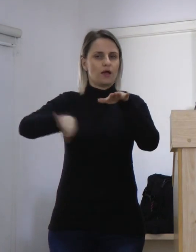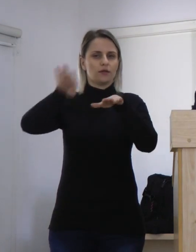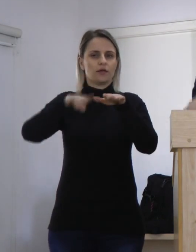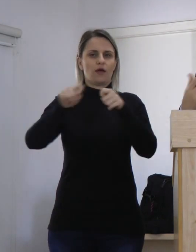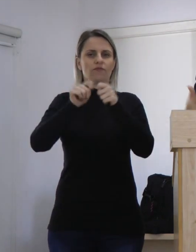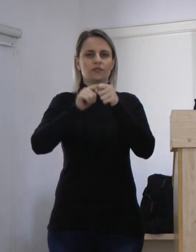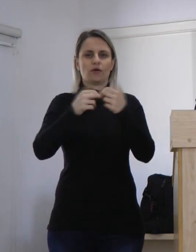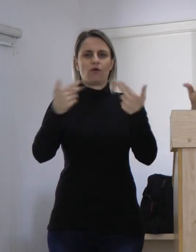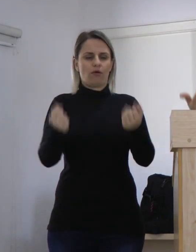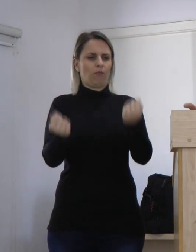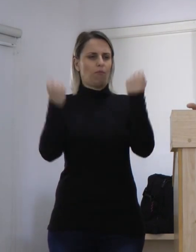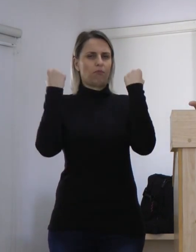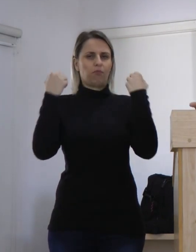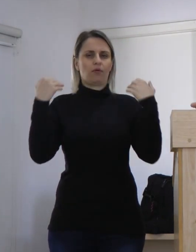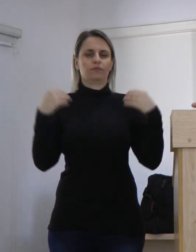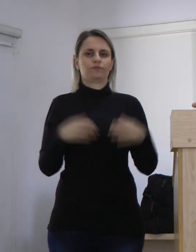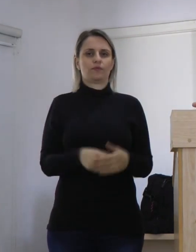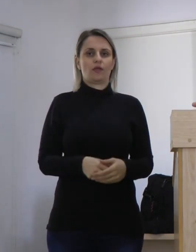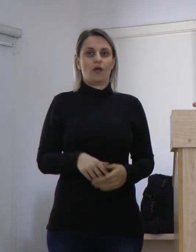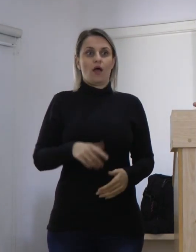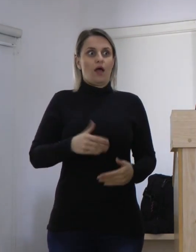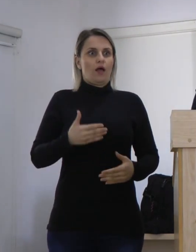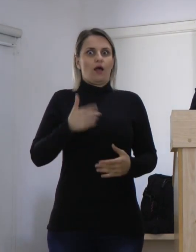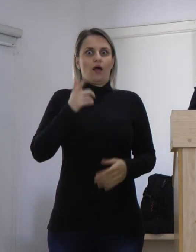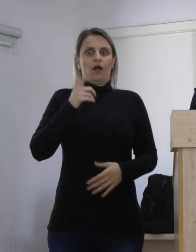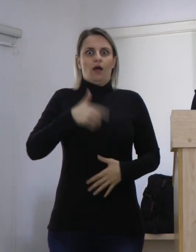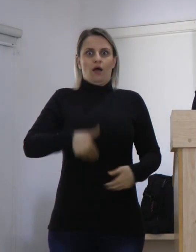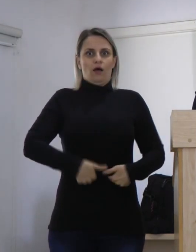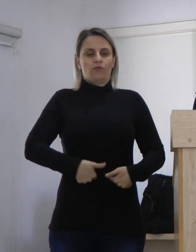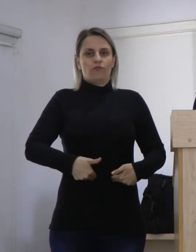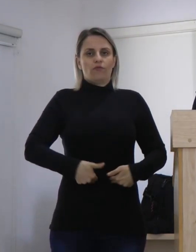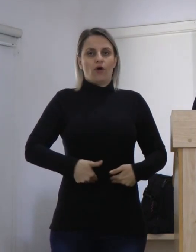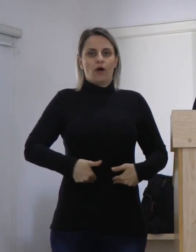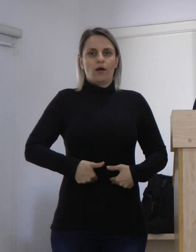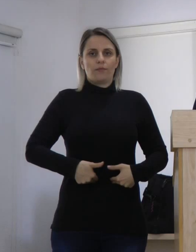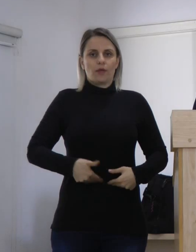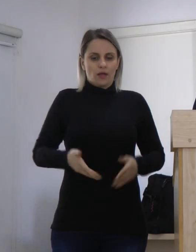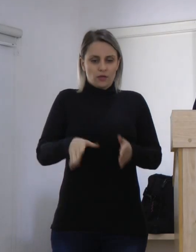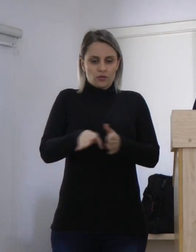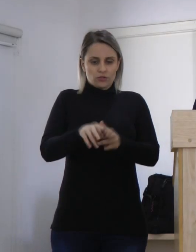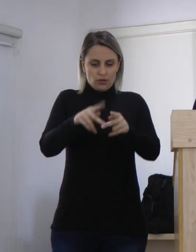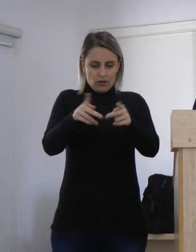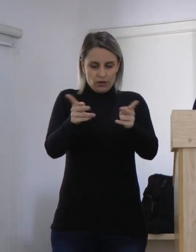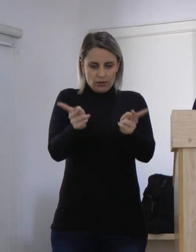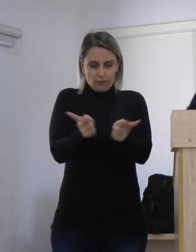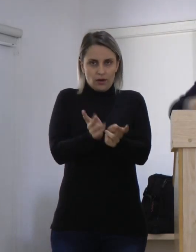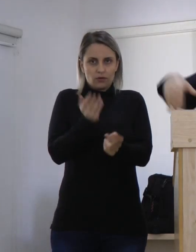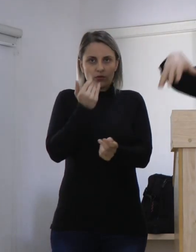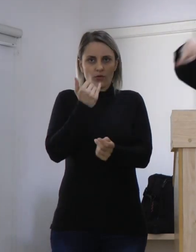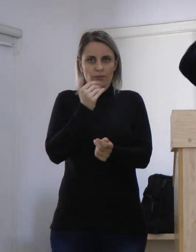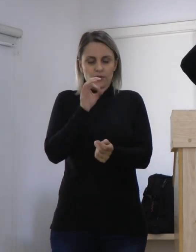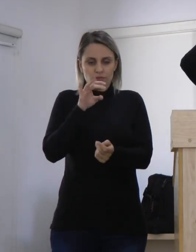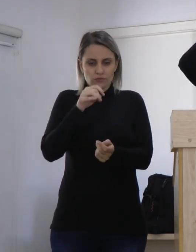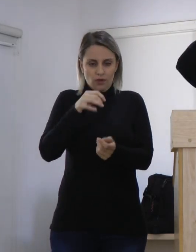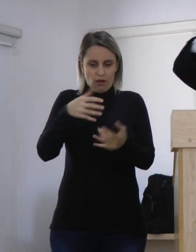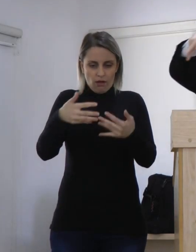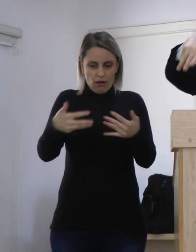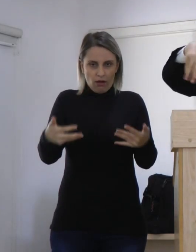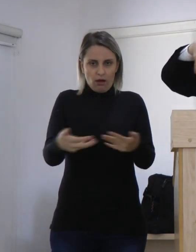hidroginástica, musculação. Aquilo aumenta a fome, não? Quando chega na hora do prato, o que é que tem no nosso prato? Só tem folha,